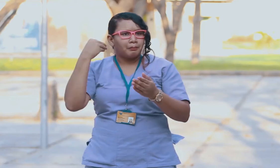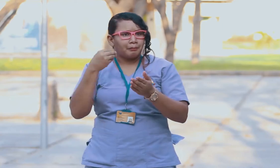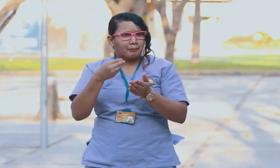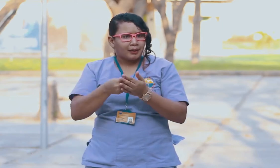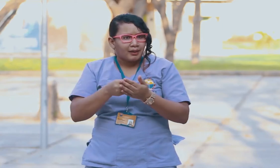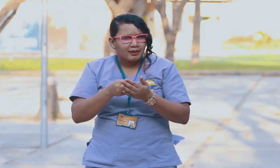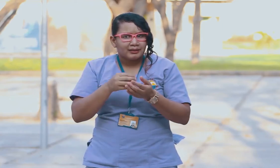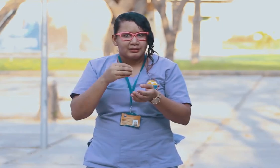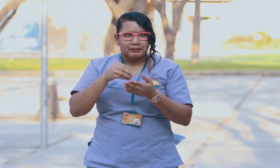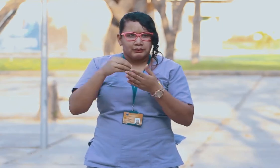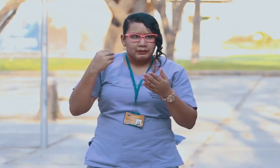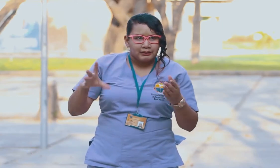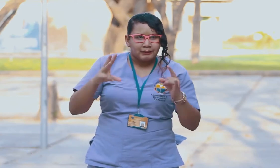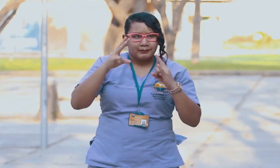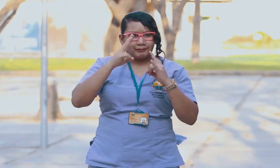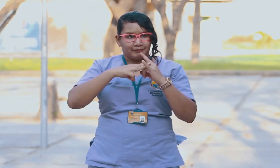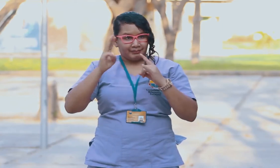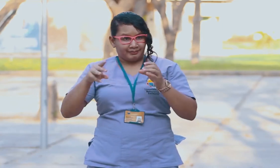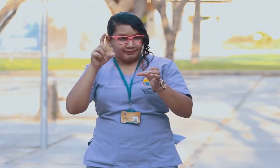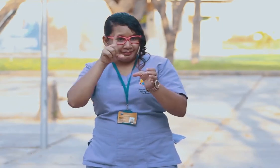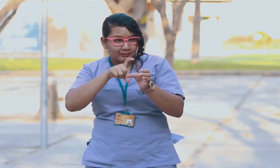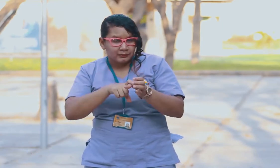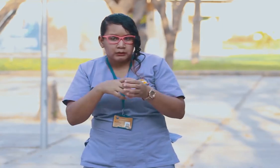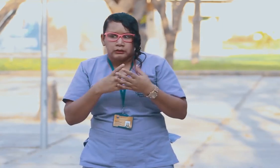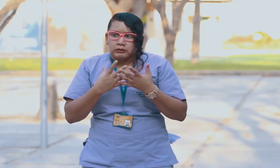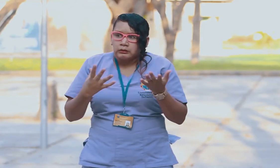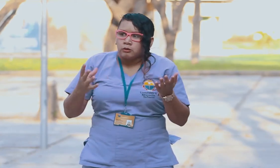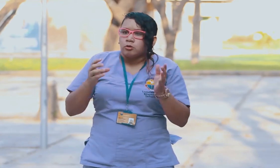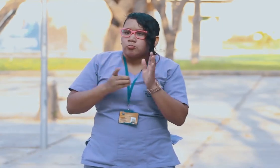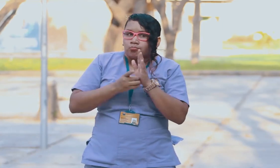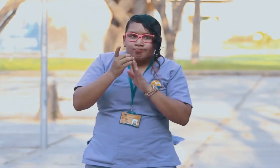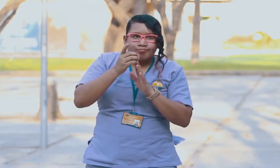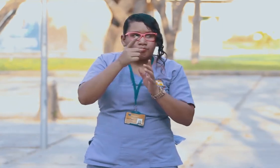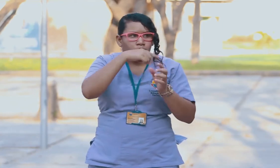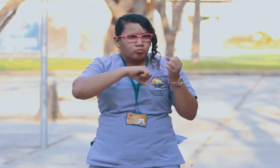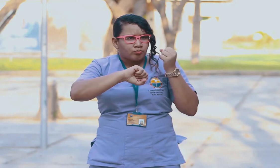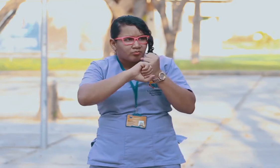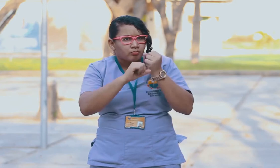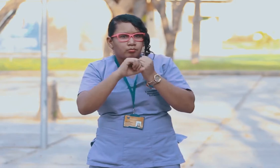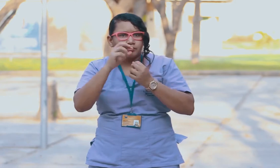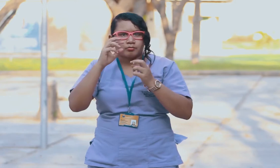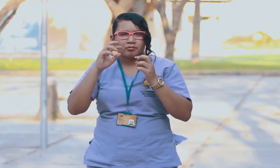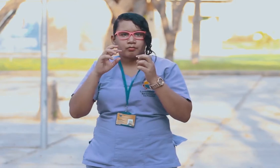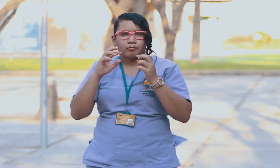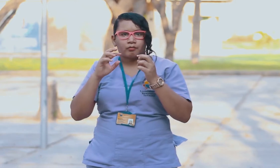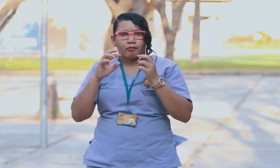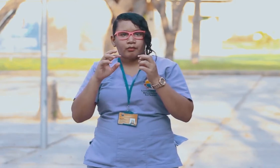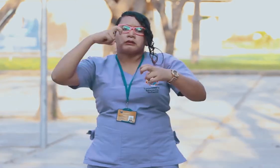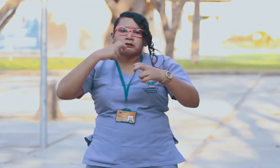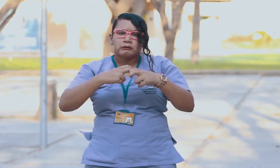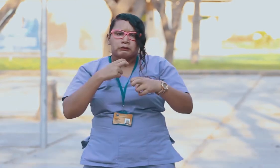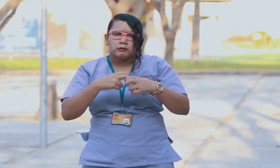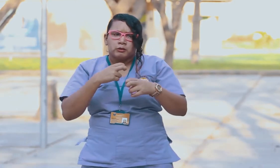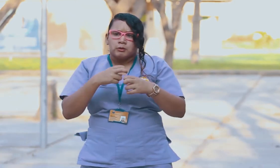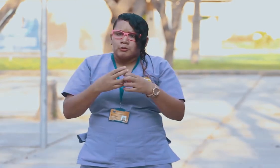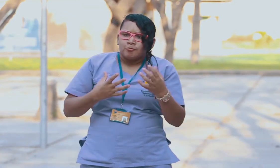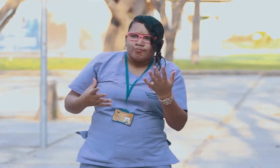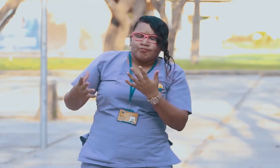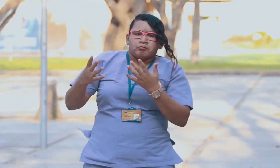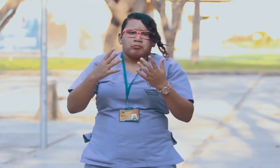cuento que para mí antes era muy difícil poder ingresar a la Universidad del Magdalena. Yo pensaba que